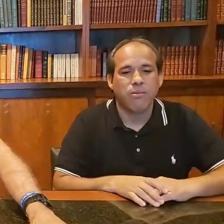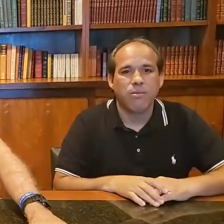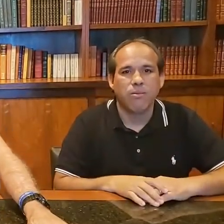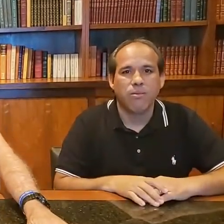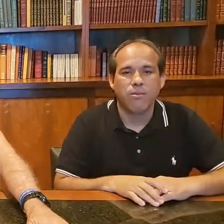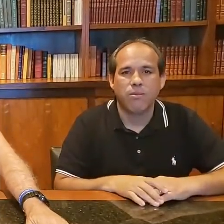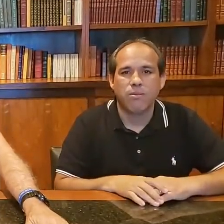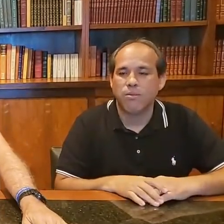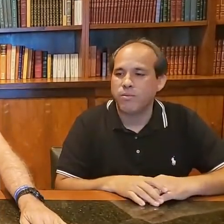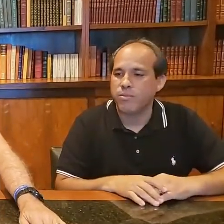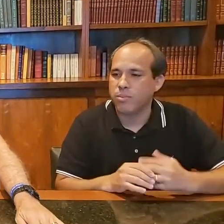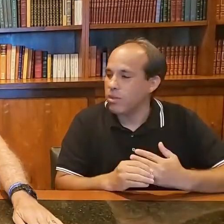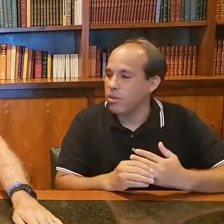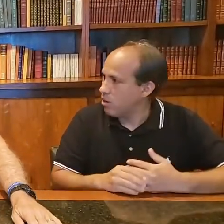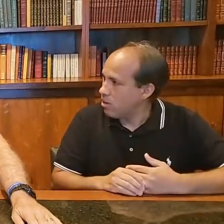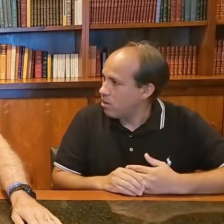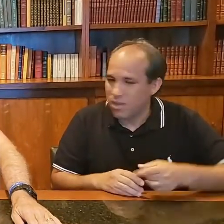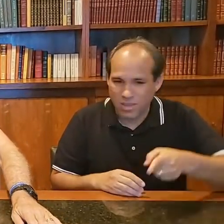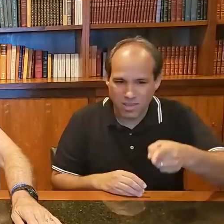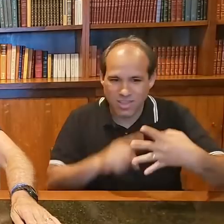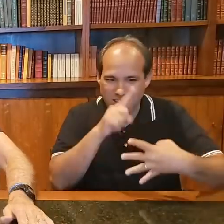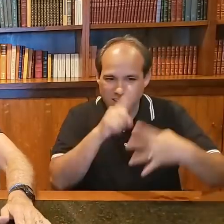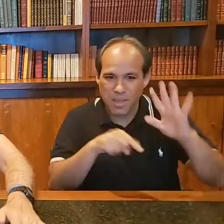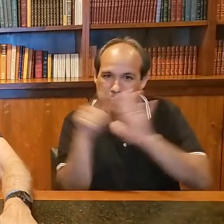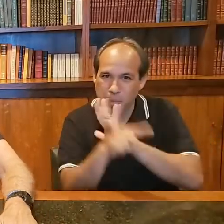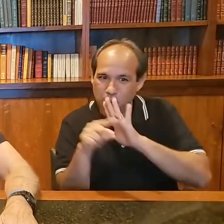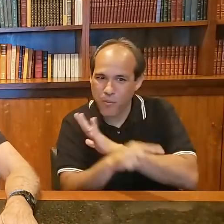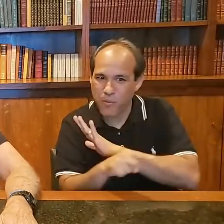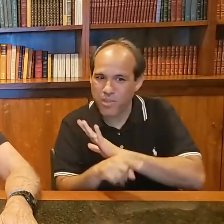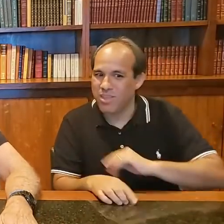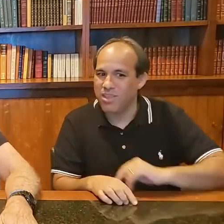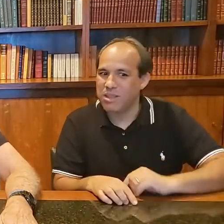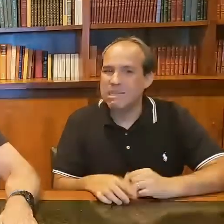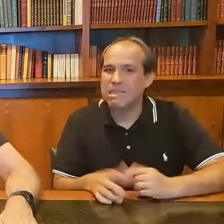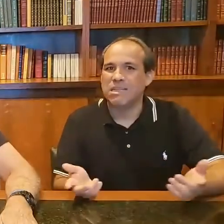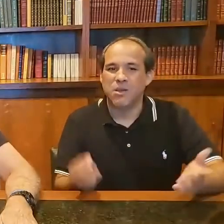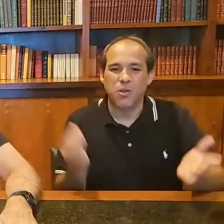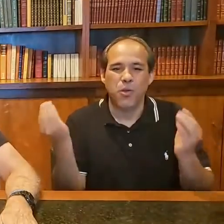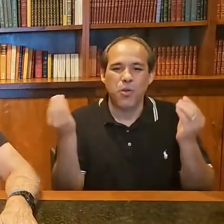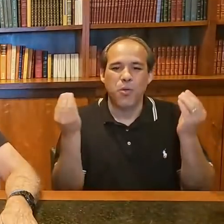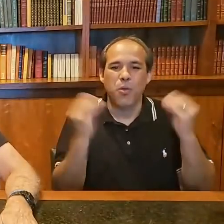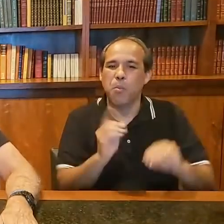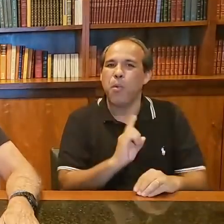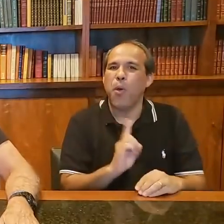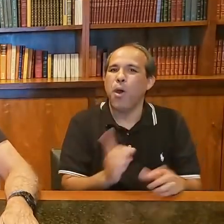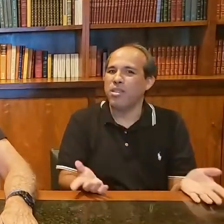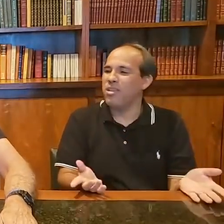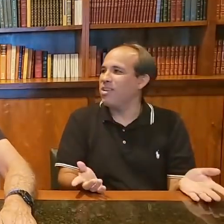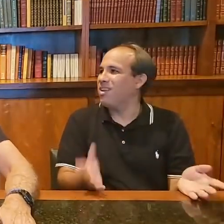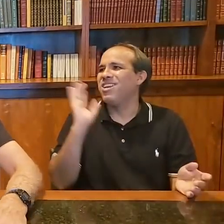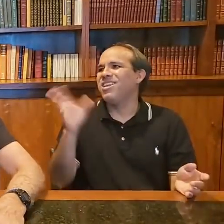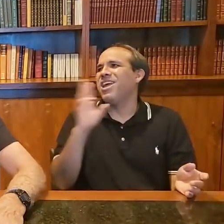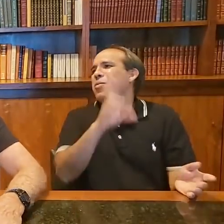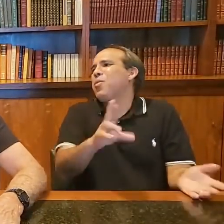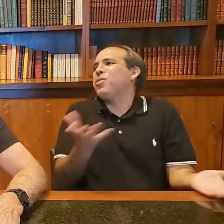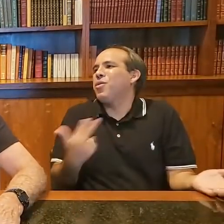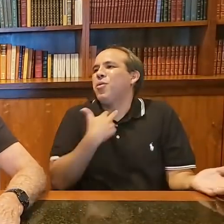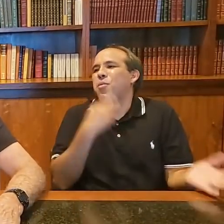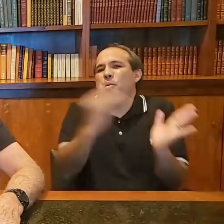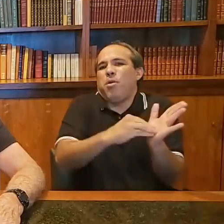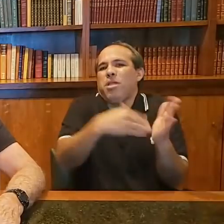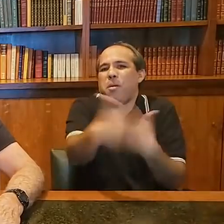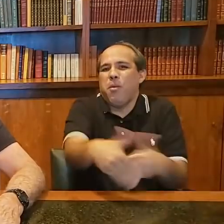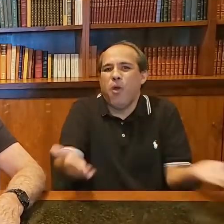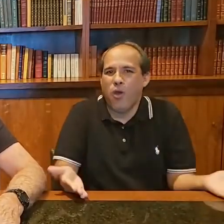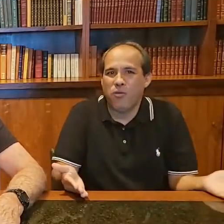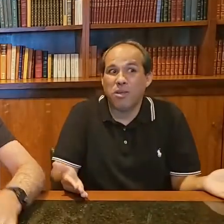E daí? Então essa questãozinha... Essa pergunta não vai cair já. Essa foi aí. O senhor já deu a resposta, esquerda, não posso colocar mais. Tem